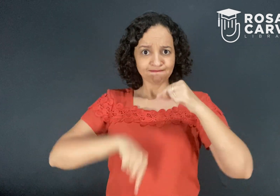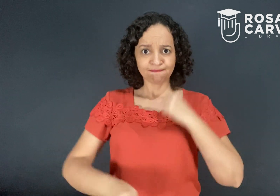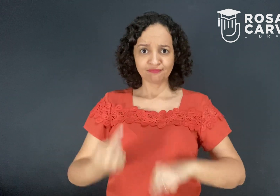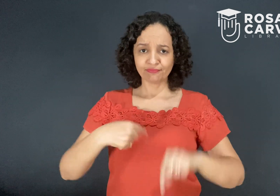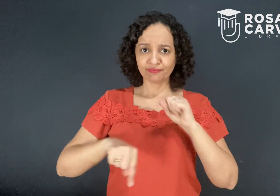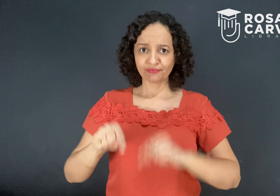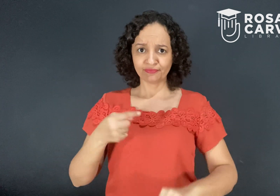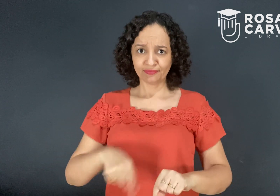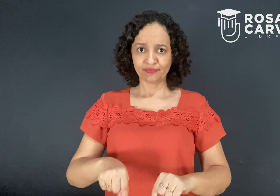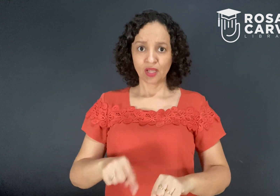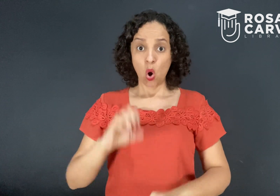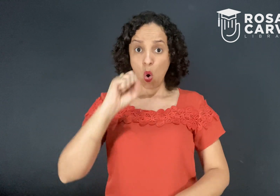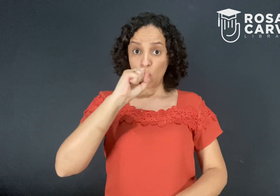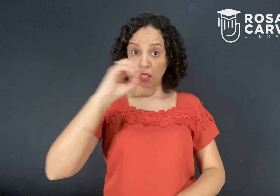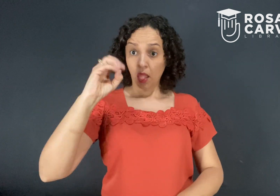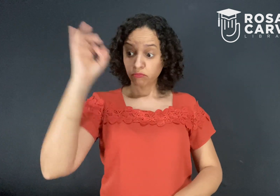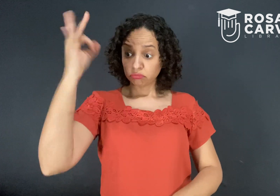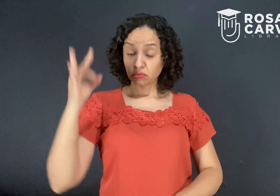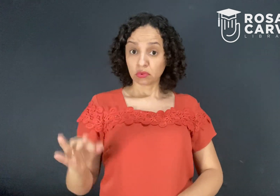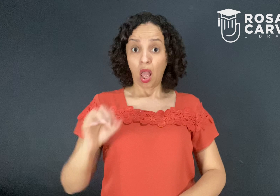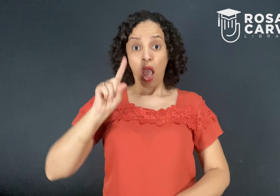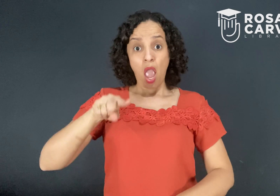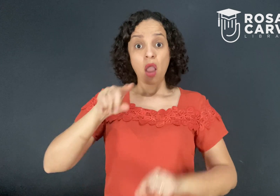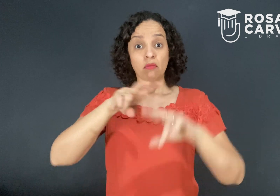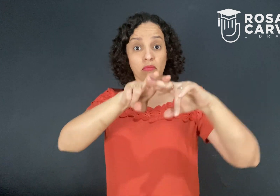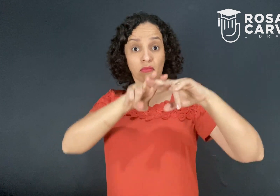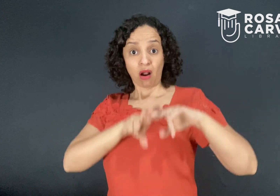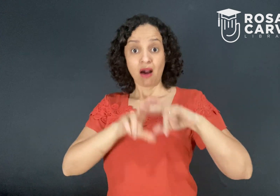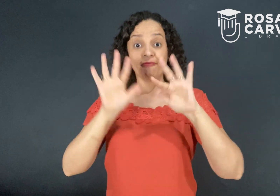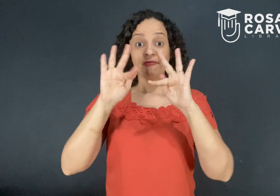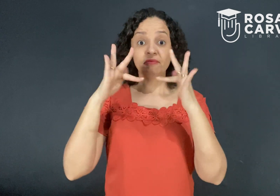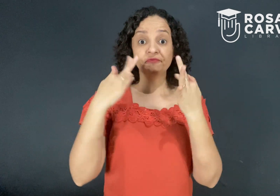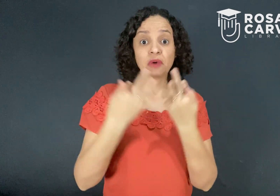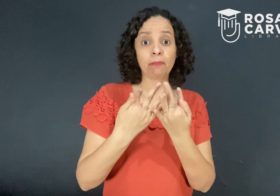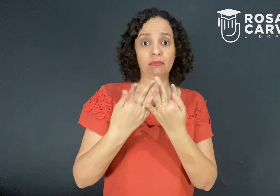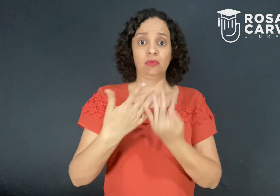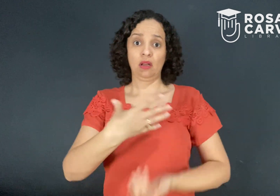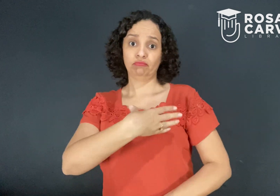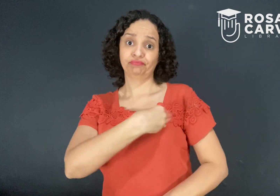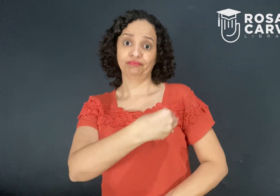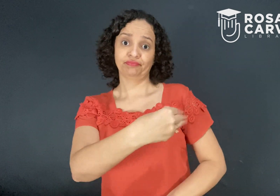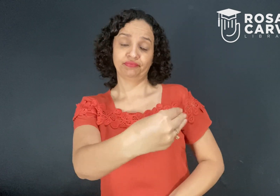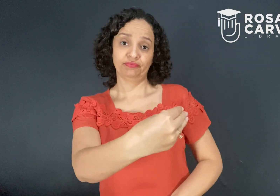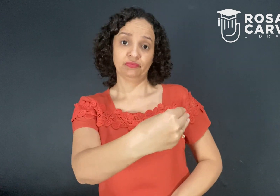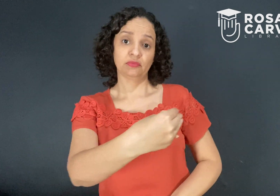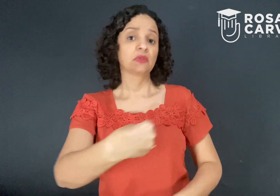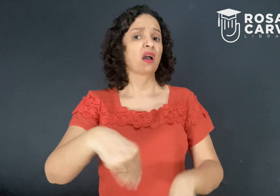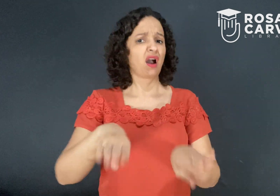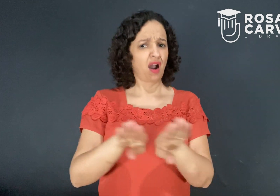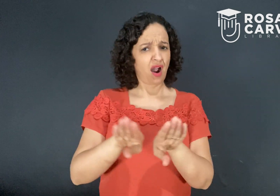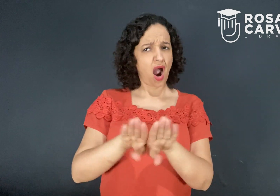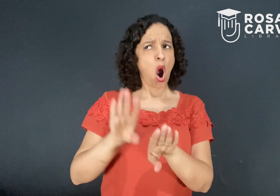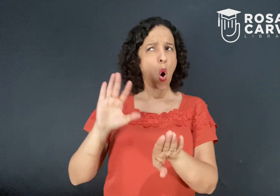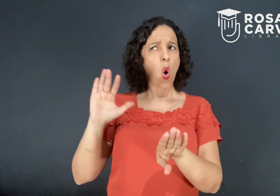80% hereditário. E também pode ser que aconteça por